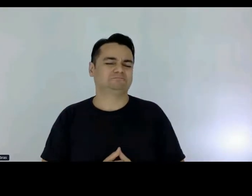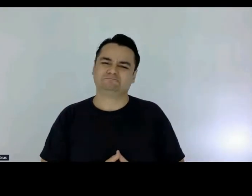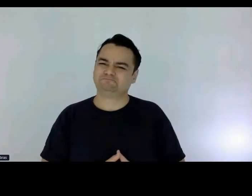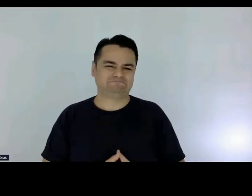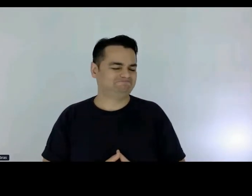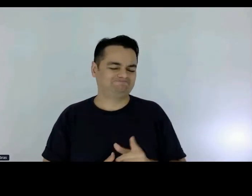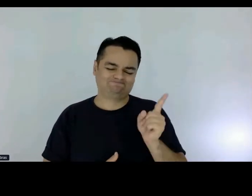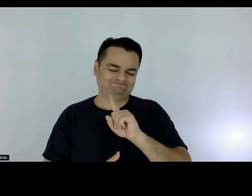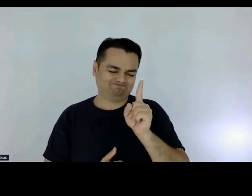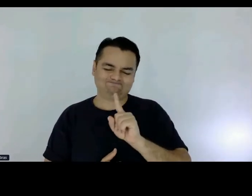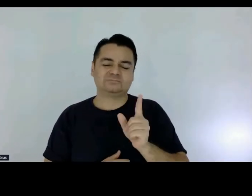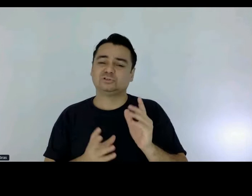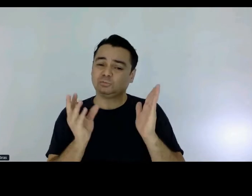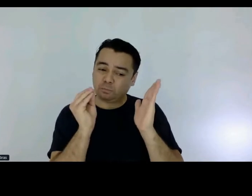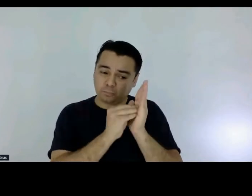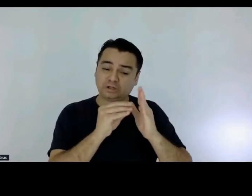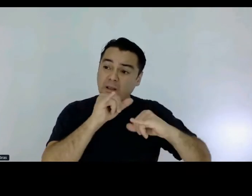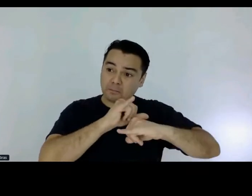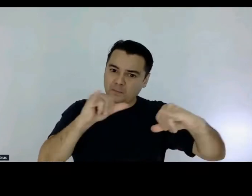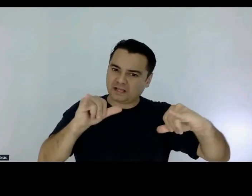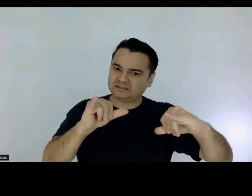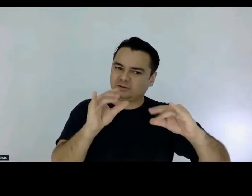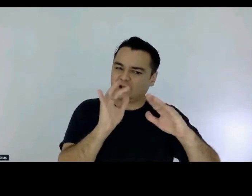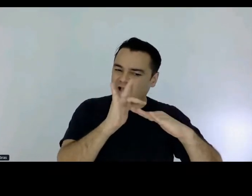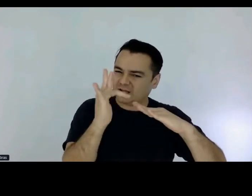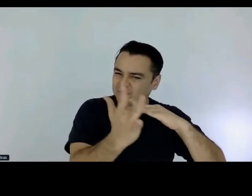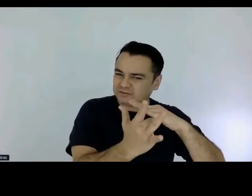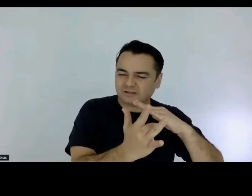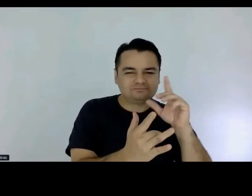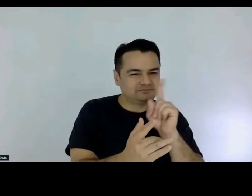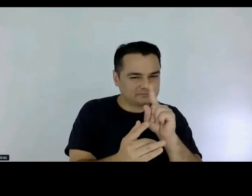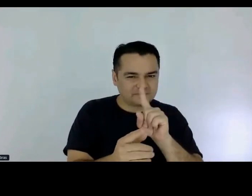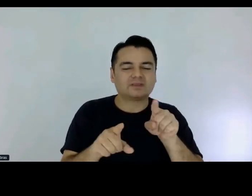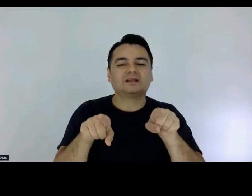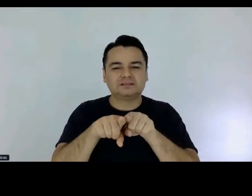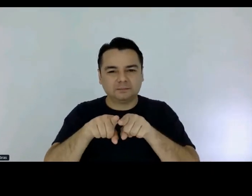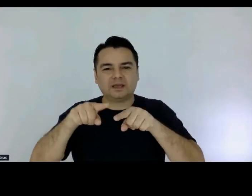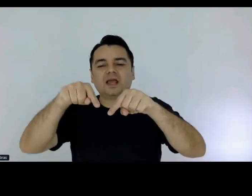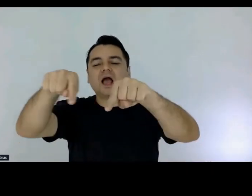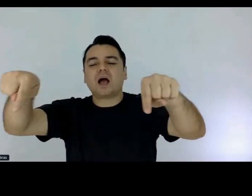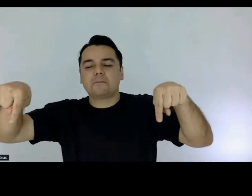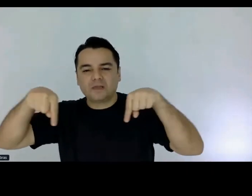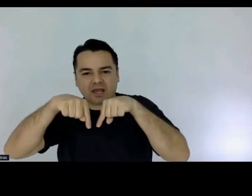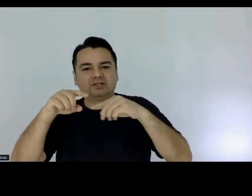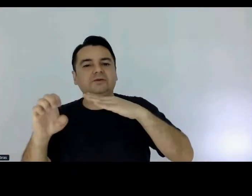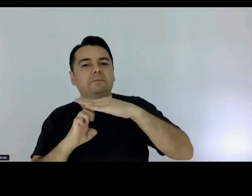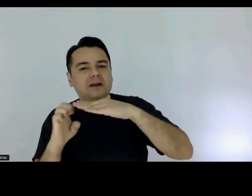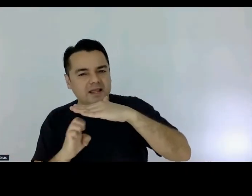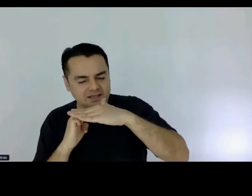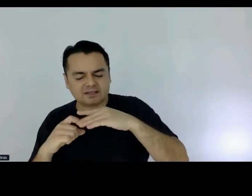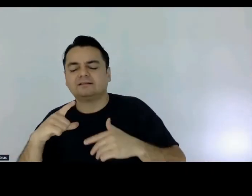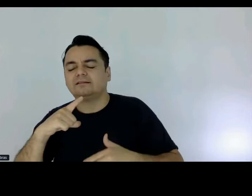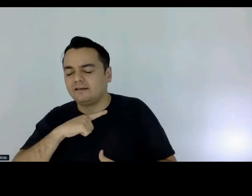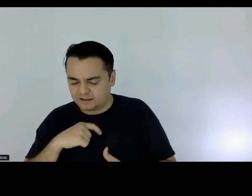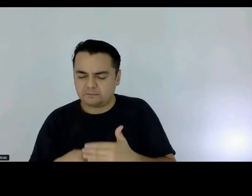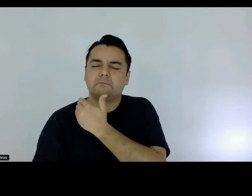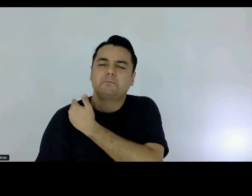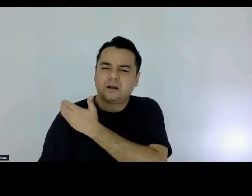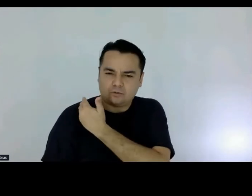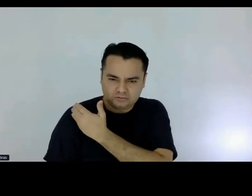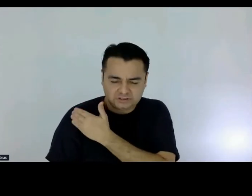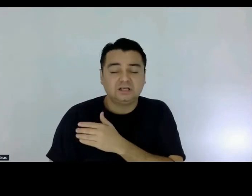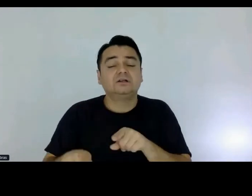essa publicação. Ele está também nos nossos ambientes corporativos, ele está nos nossos